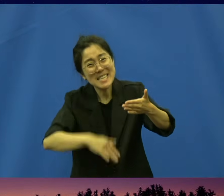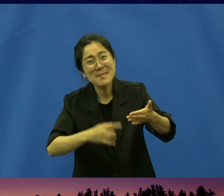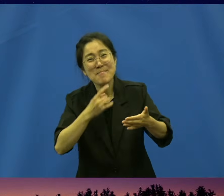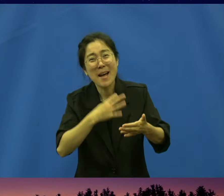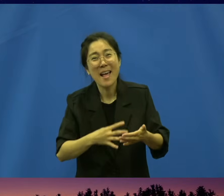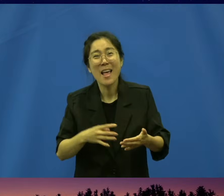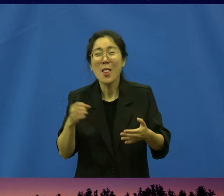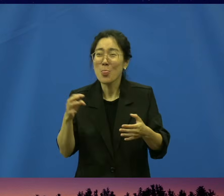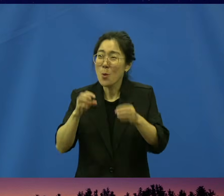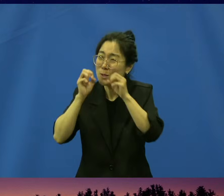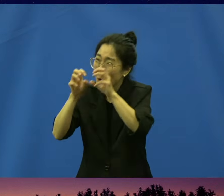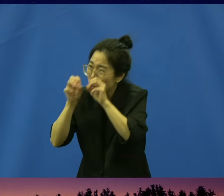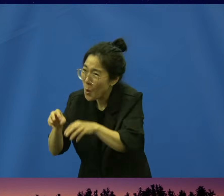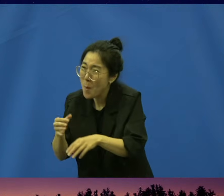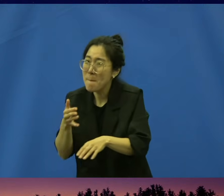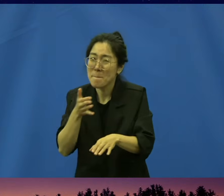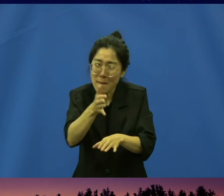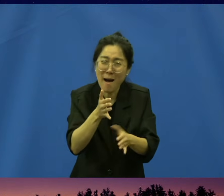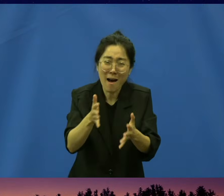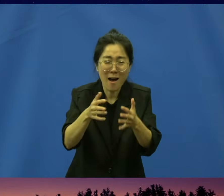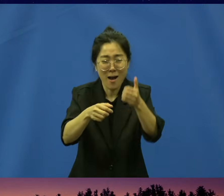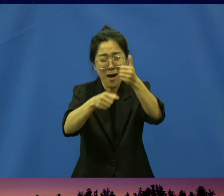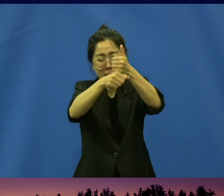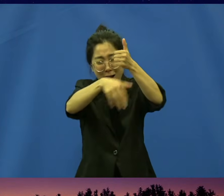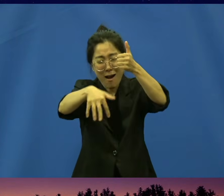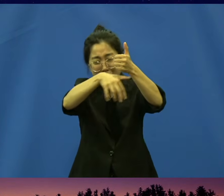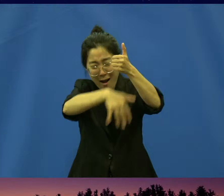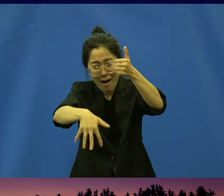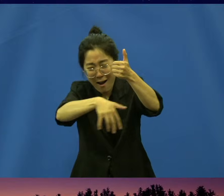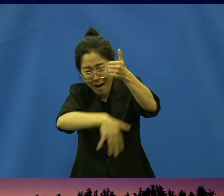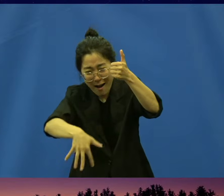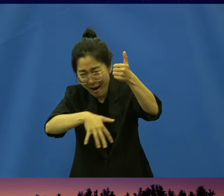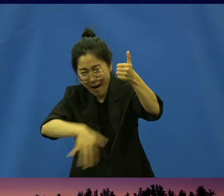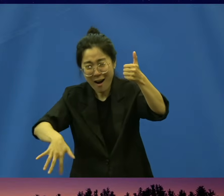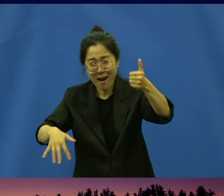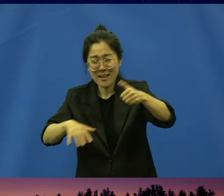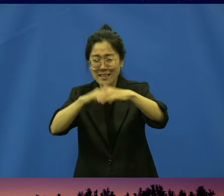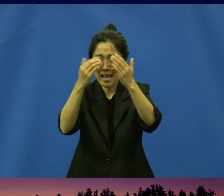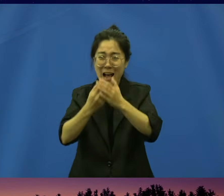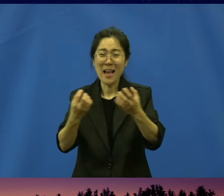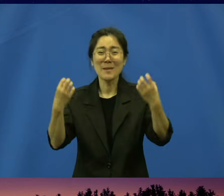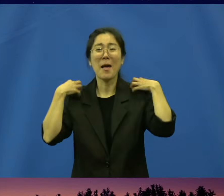전도부가 있으니까. 그렇지만 모든 사람들이 각 부서에서 일하면서 일주일에 하루는 전도를 나갑니다.